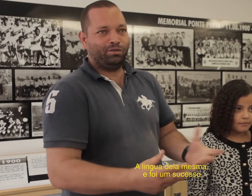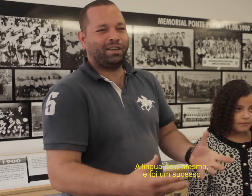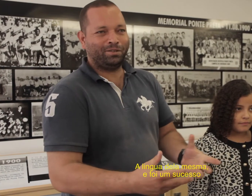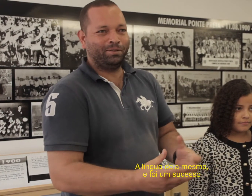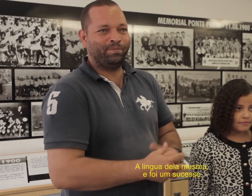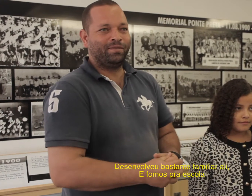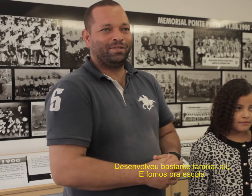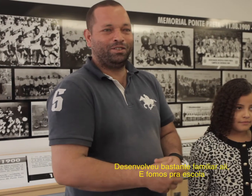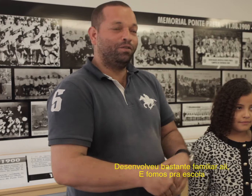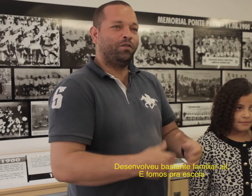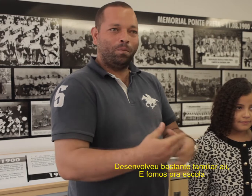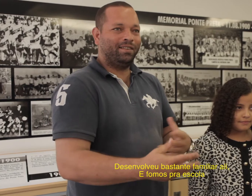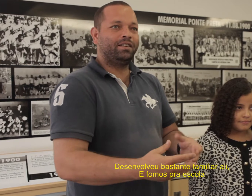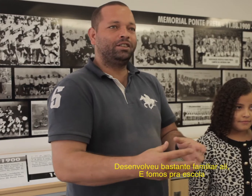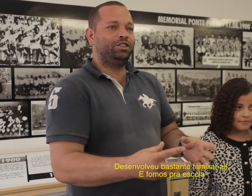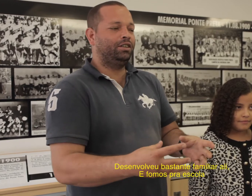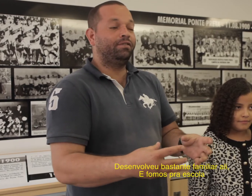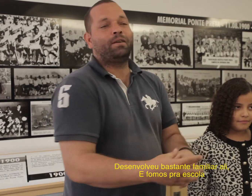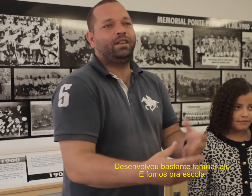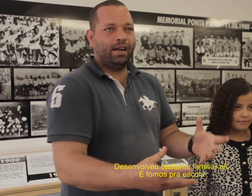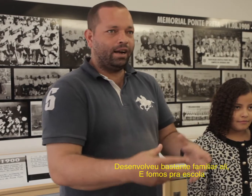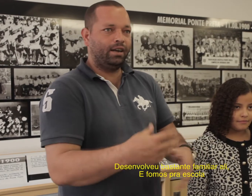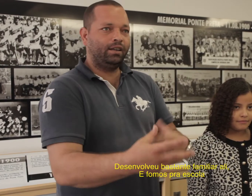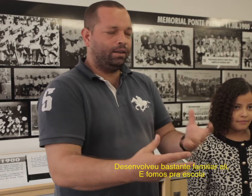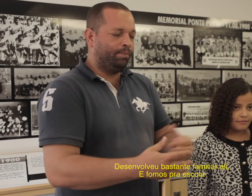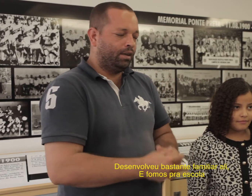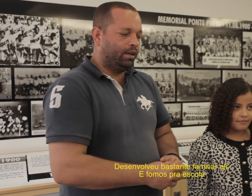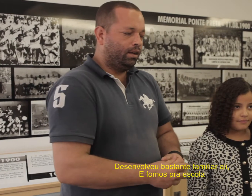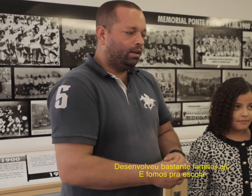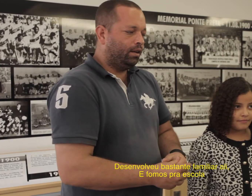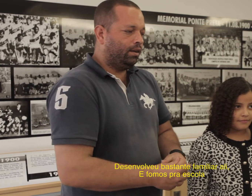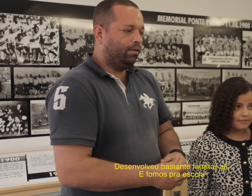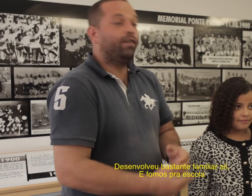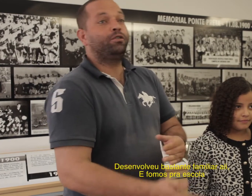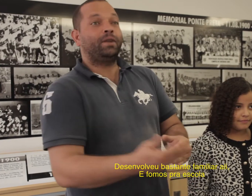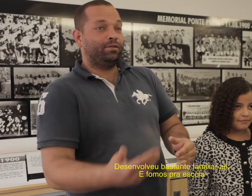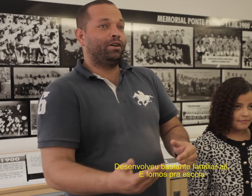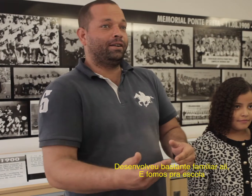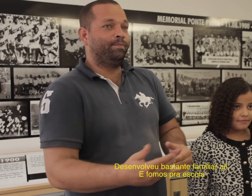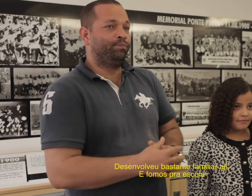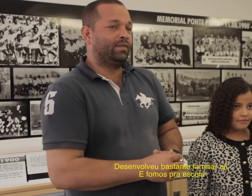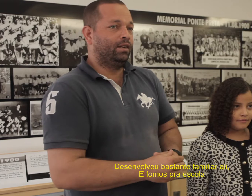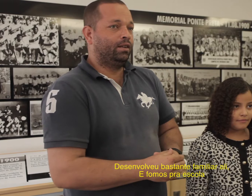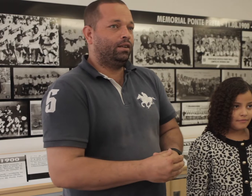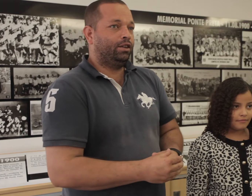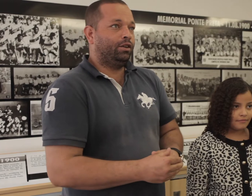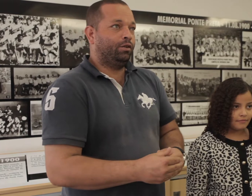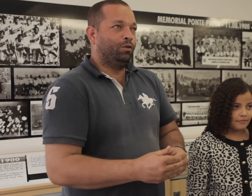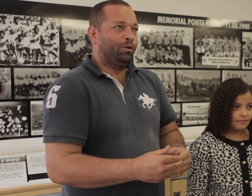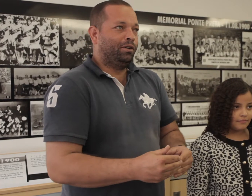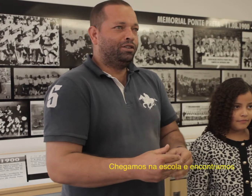foi um sucesso. Desenvolveu bastante familiar ali e vamos para a escola.